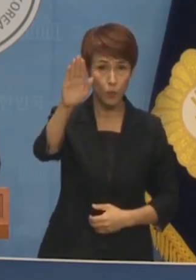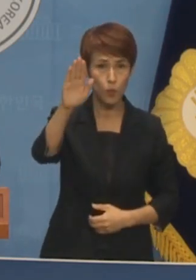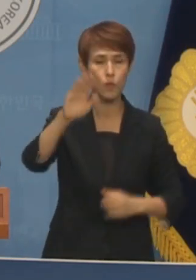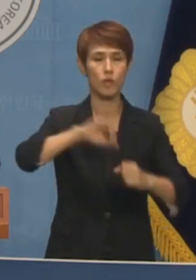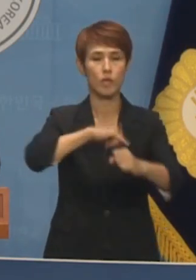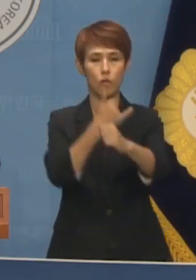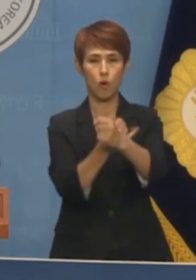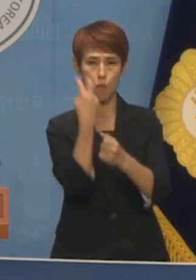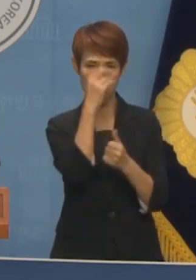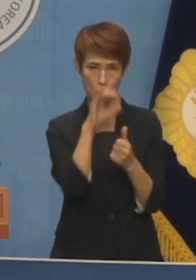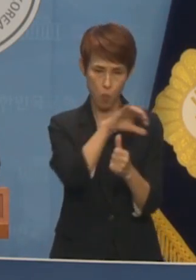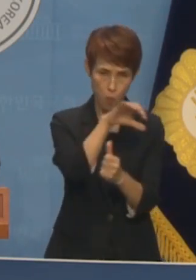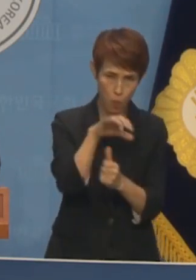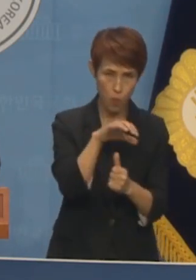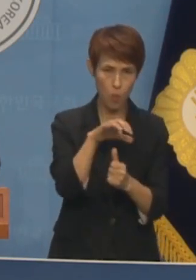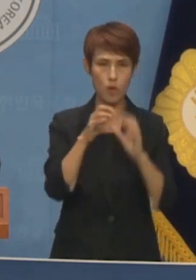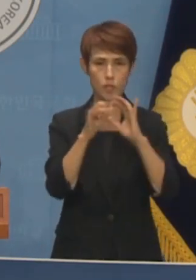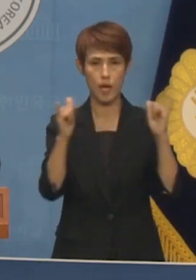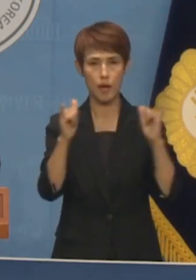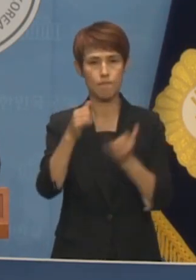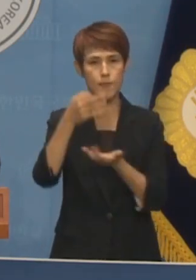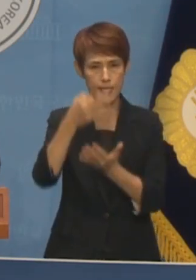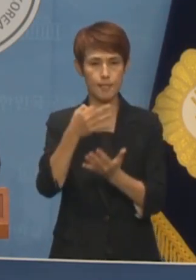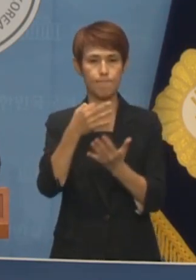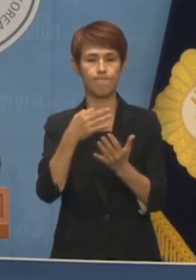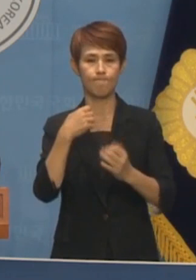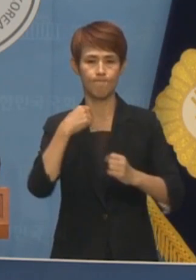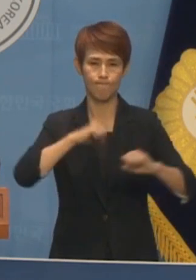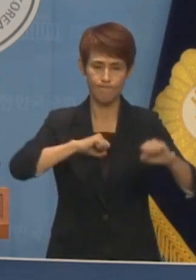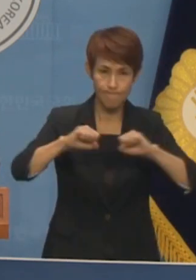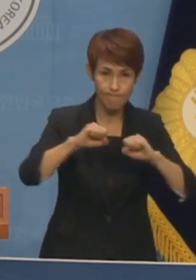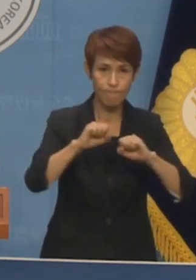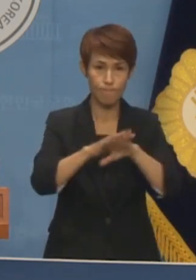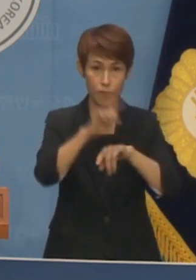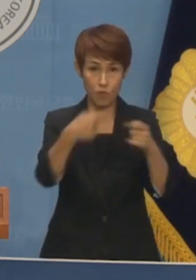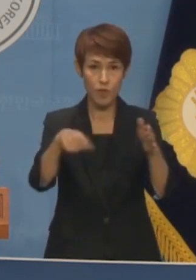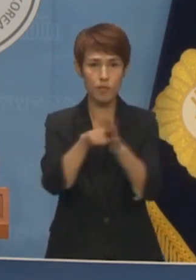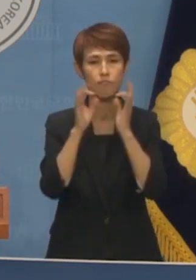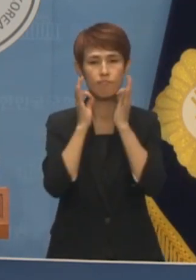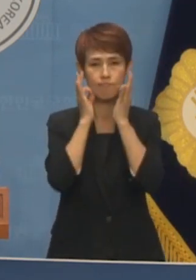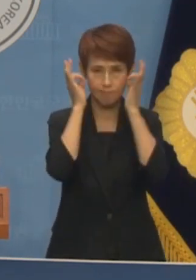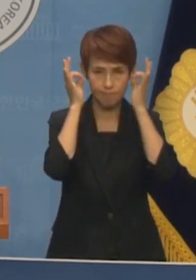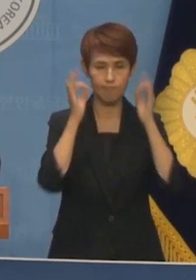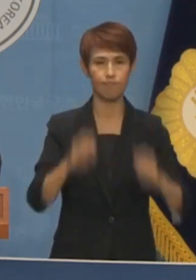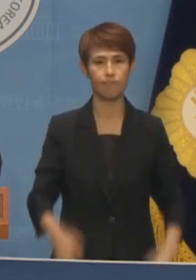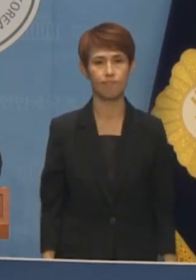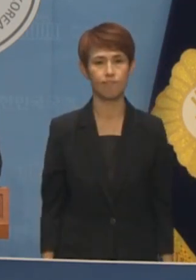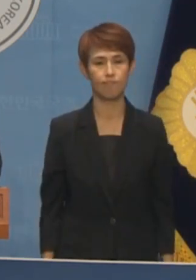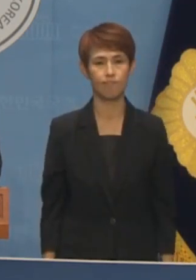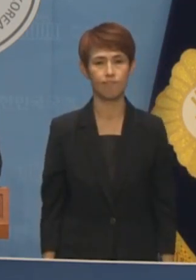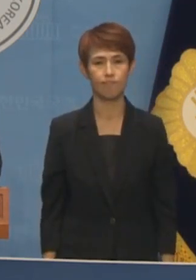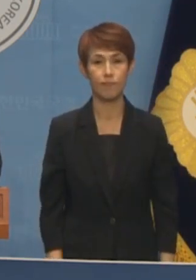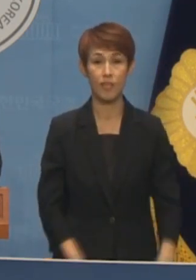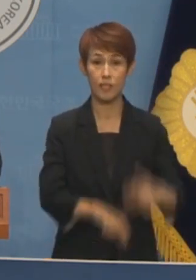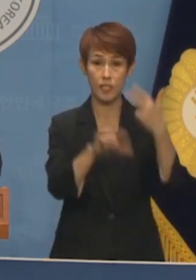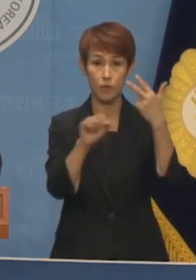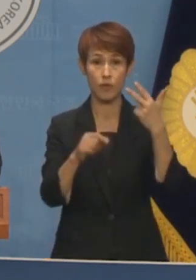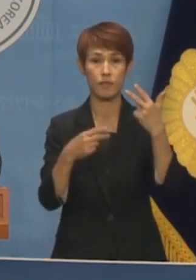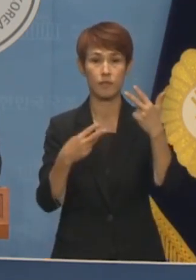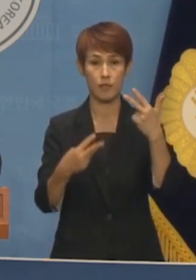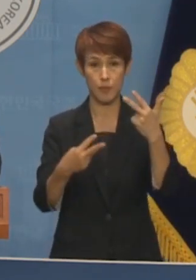인권보호, 인간의 존엄과 가치 실현 등을 위해 최선을 다하겠습니다. 2024년 7월